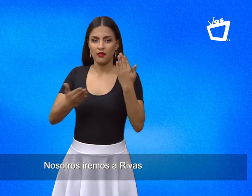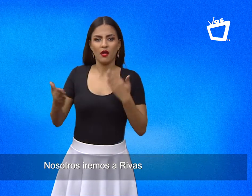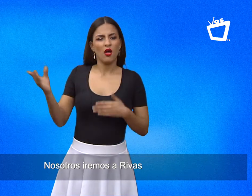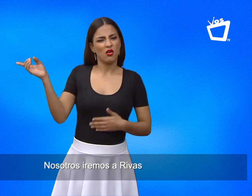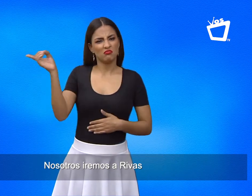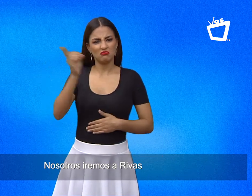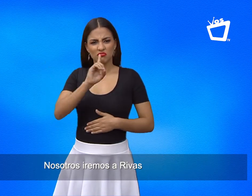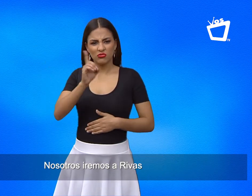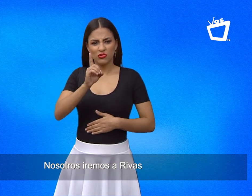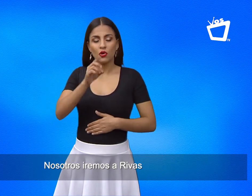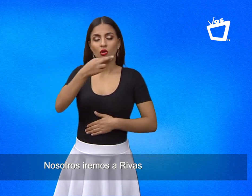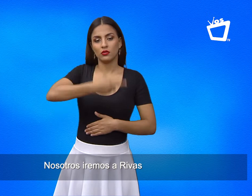Nosotros iremos a Rivas.